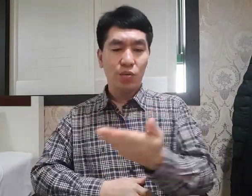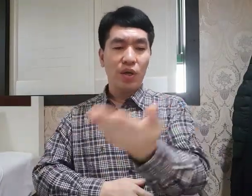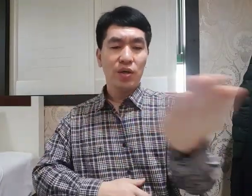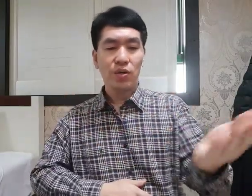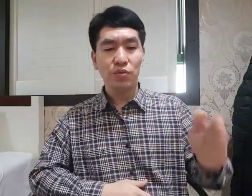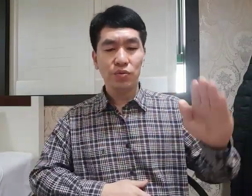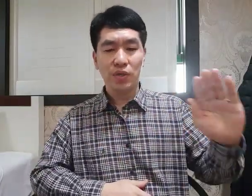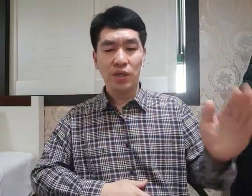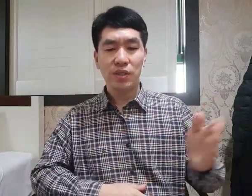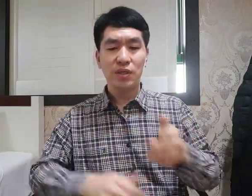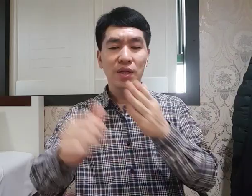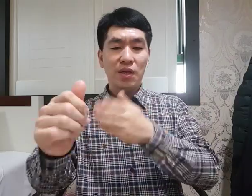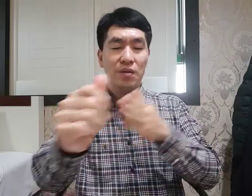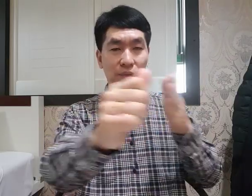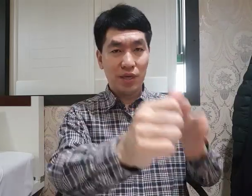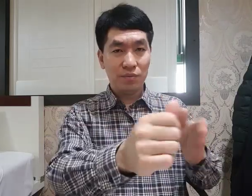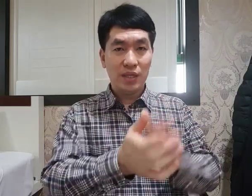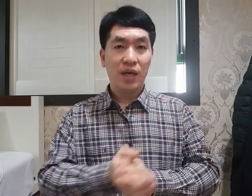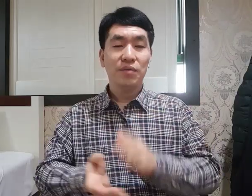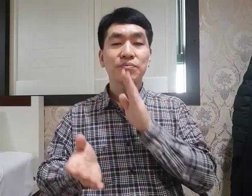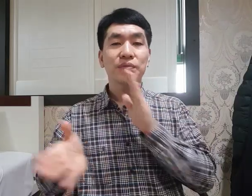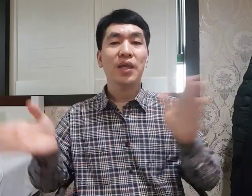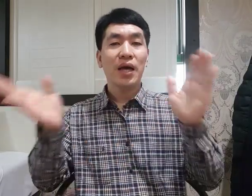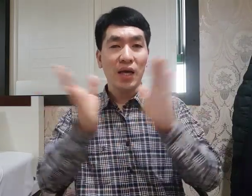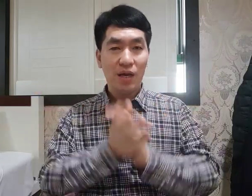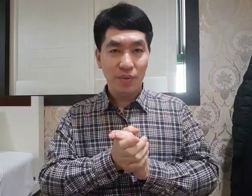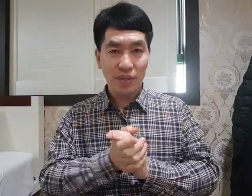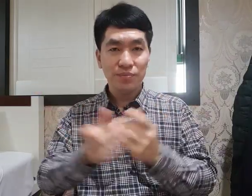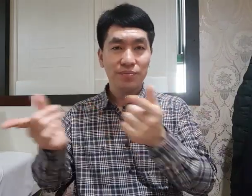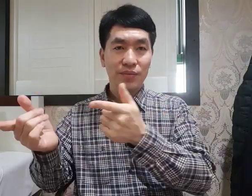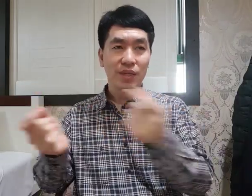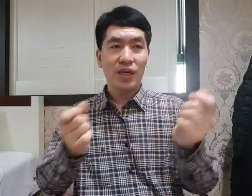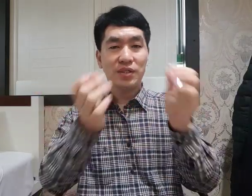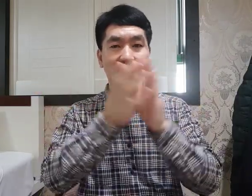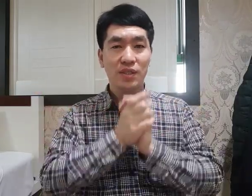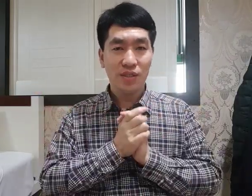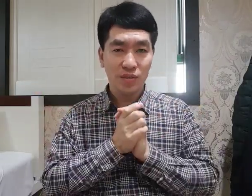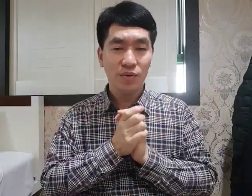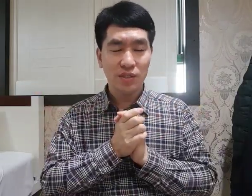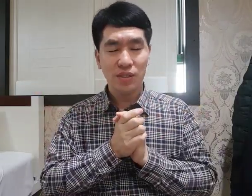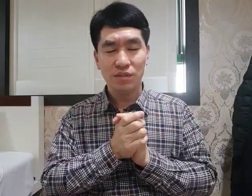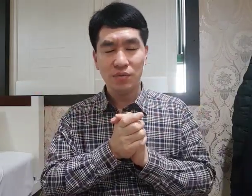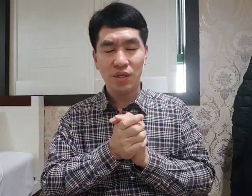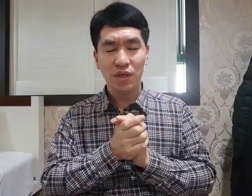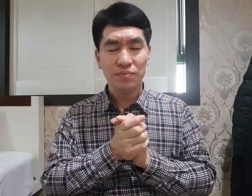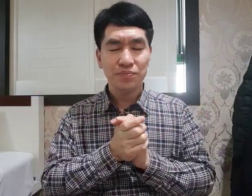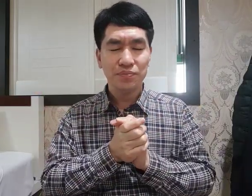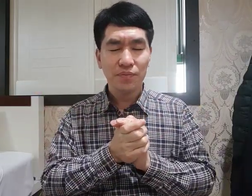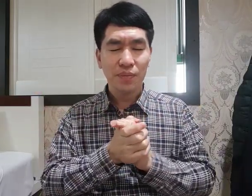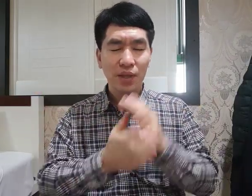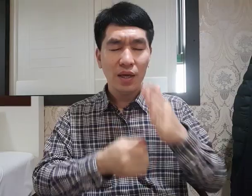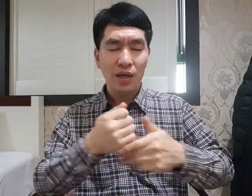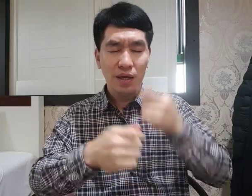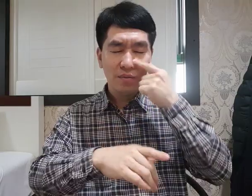저와 여러분 되기를 바랍니다. 아멘. 다 같이 기도하시겠습니다. 하나님